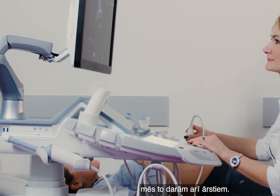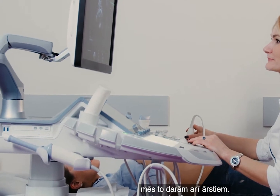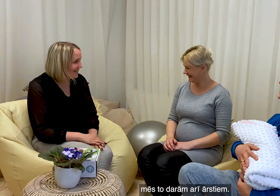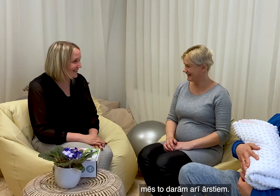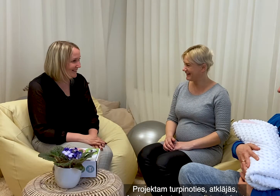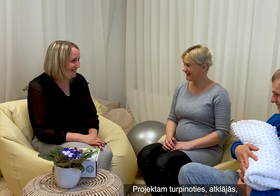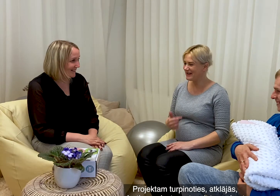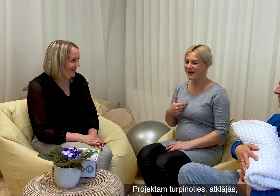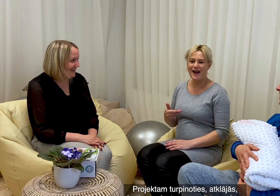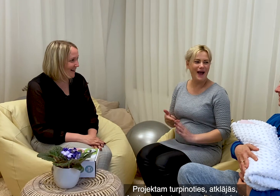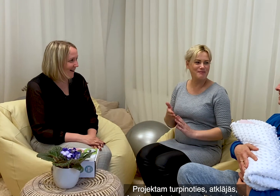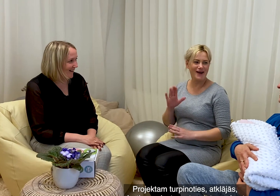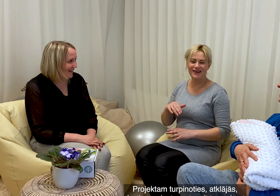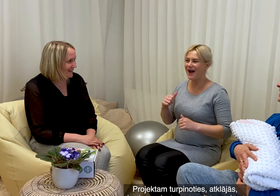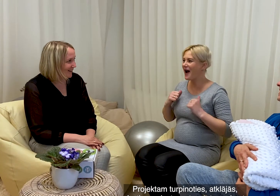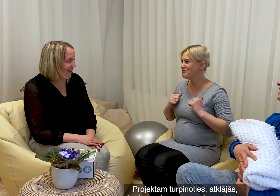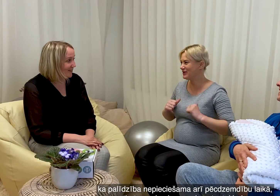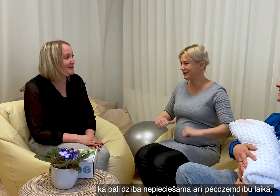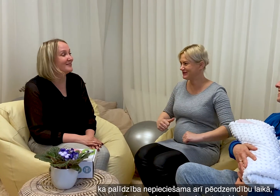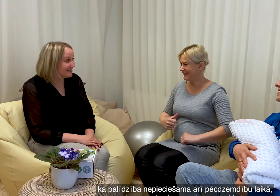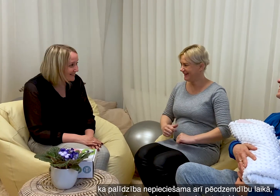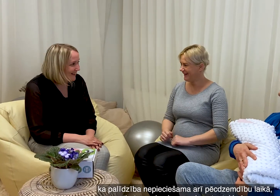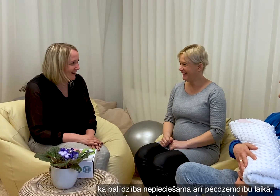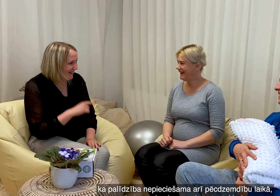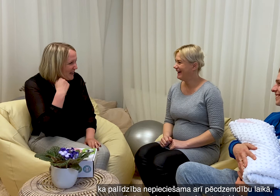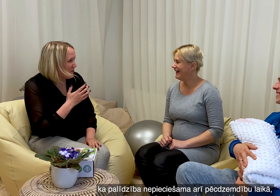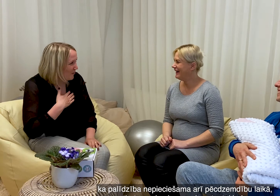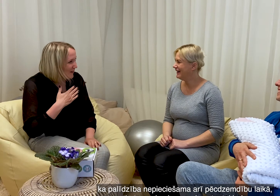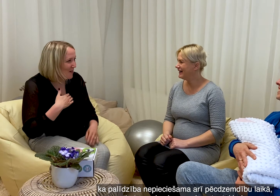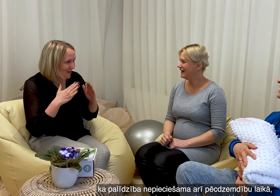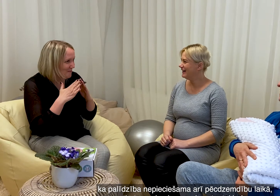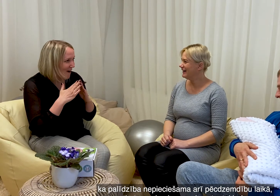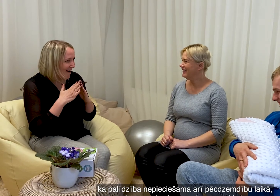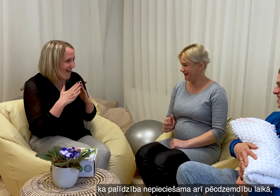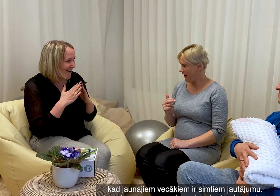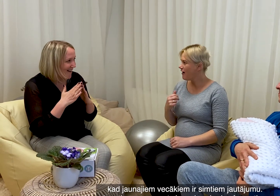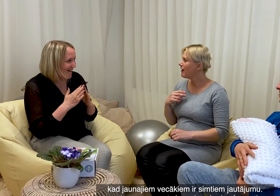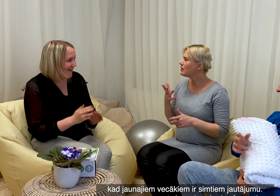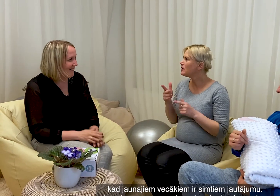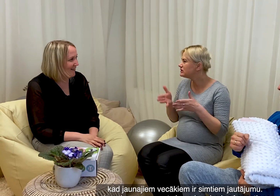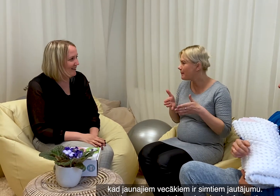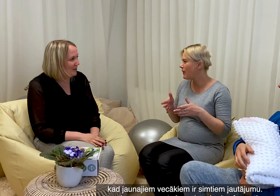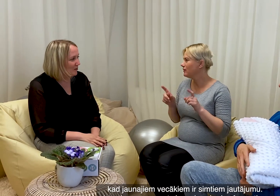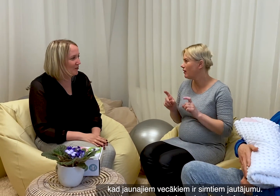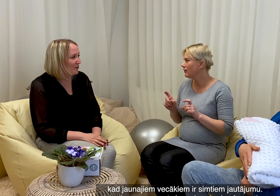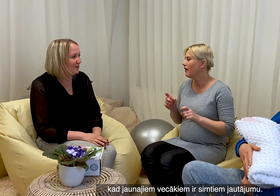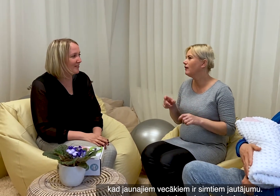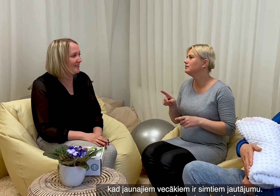ārstiem. Projektam turpinoties atklājās, ka palīdzība nepieciešama arī pēcdzemdību laikā, kad jaunajiem vecākiem ir simtiem